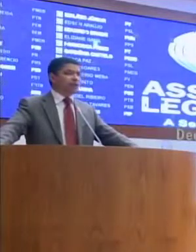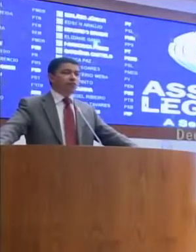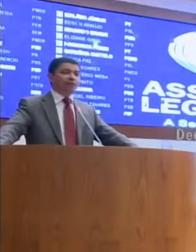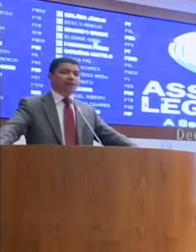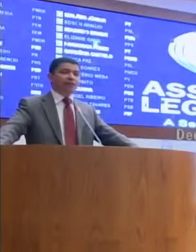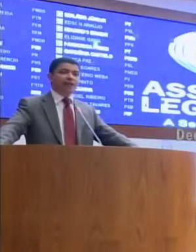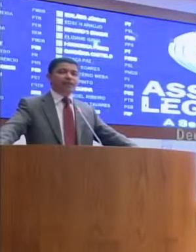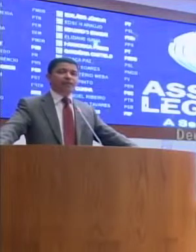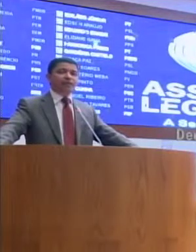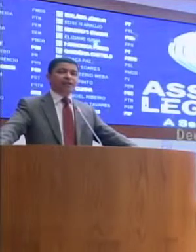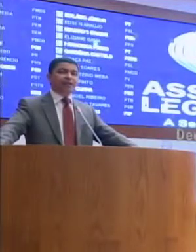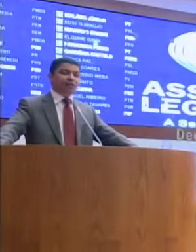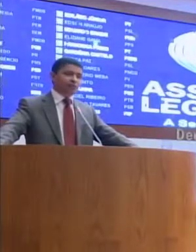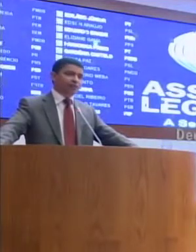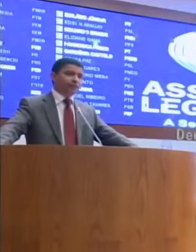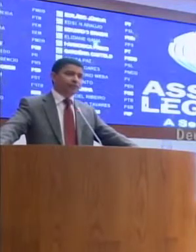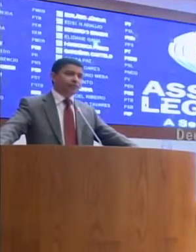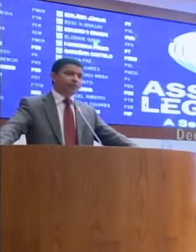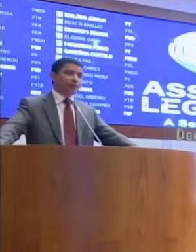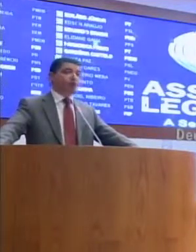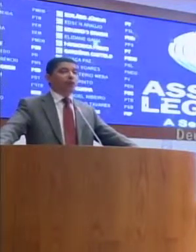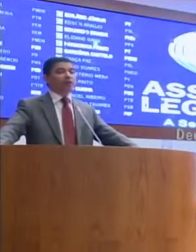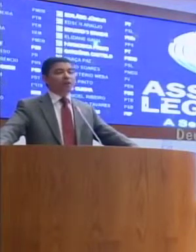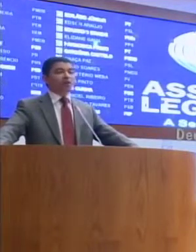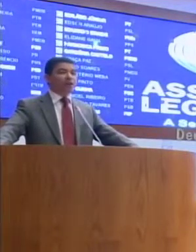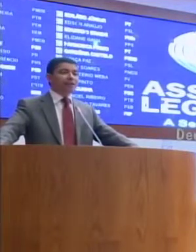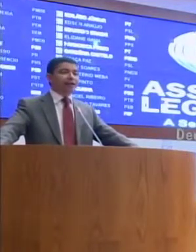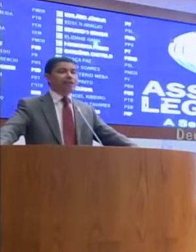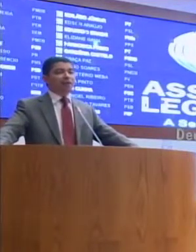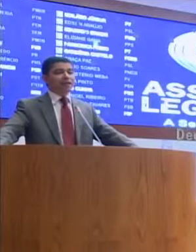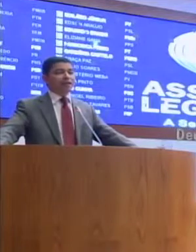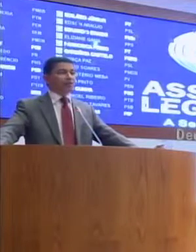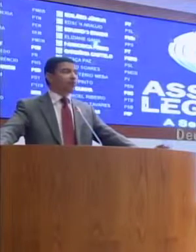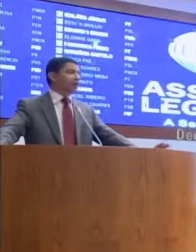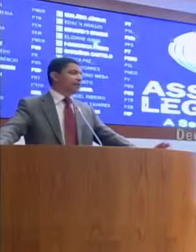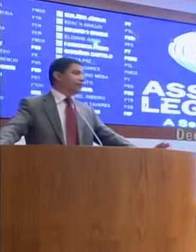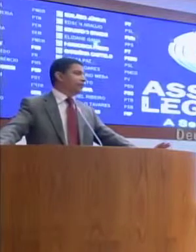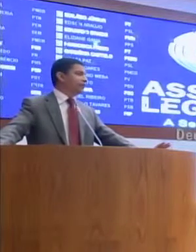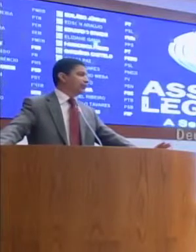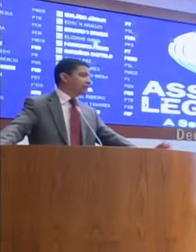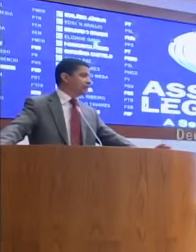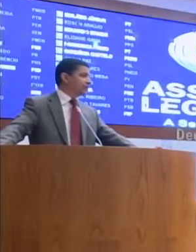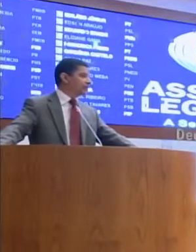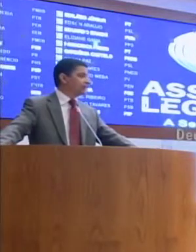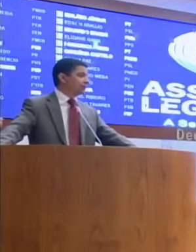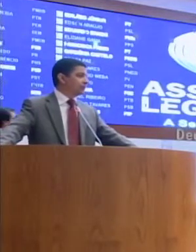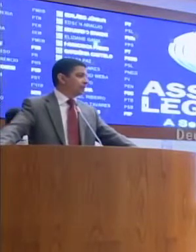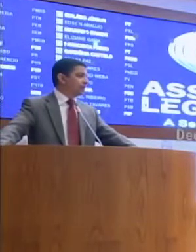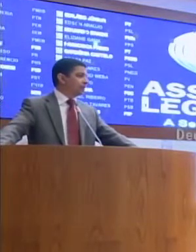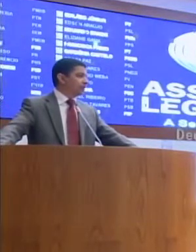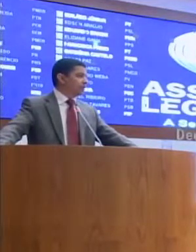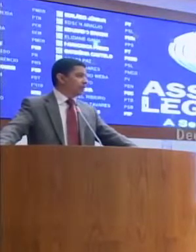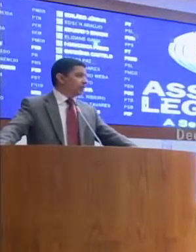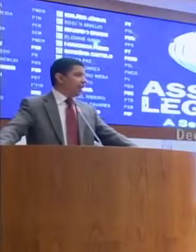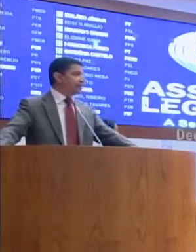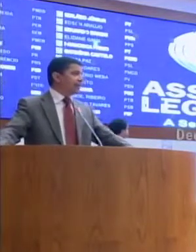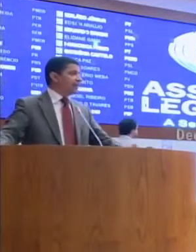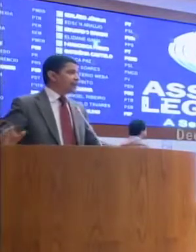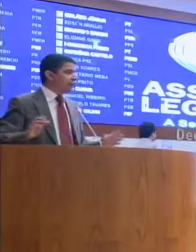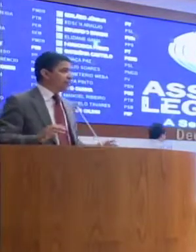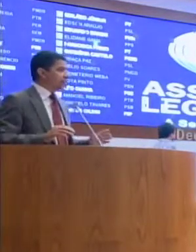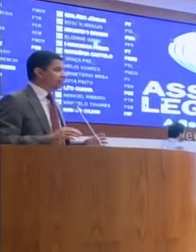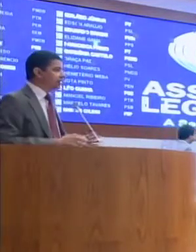de ter sido um acidente de trânsito, nós não podemos tratar apenas como um acidente de trânsito, porque